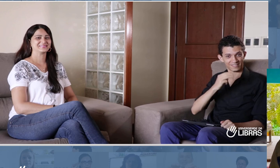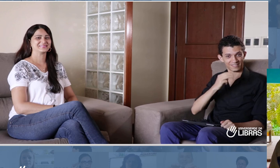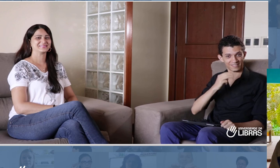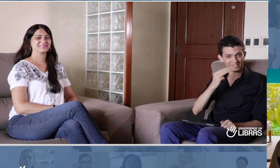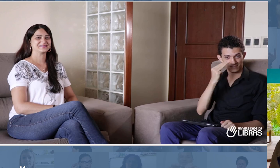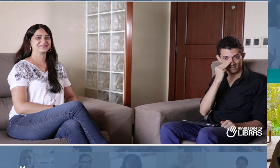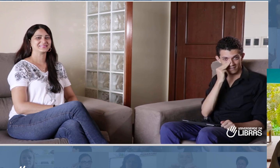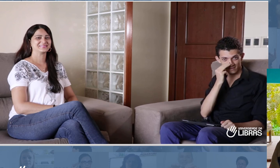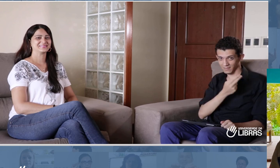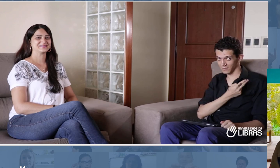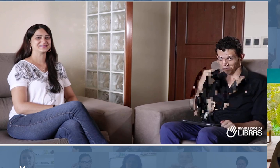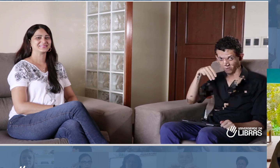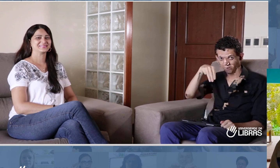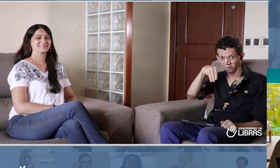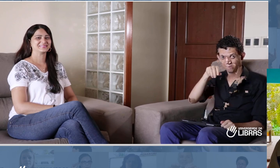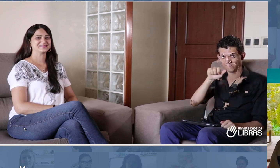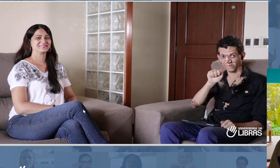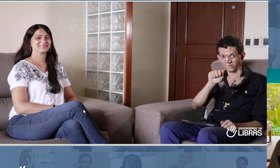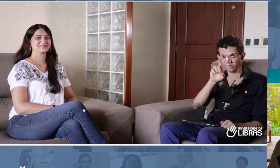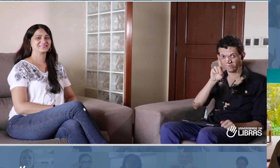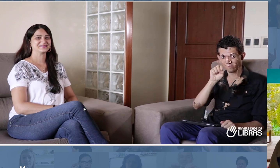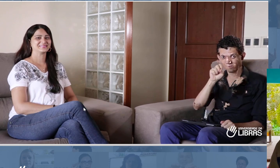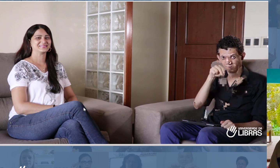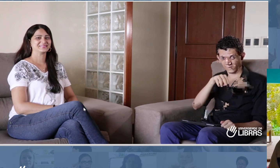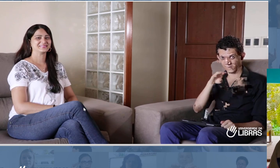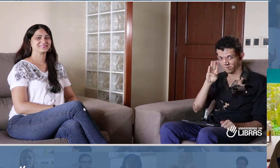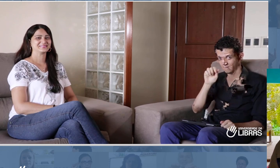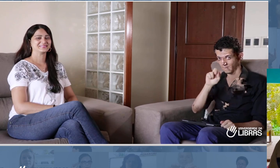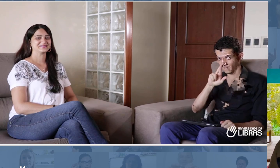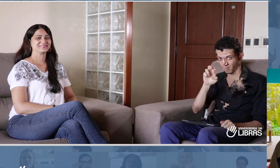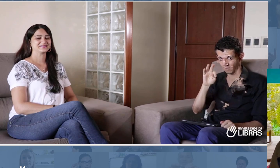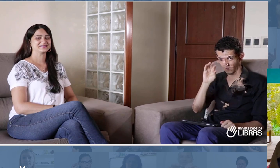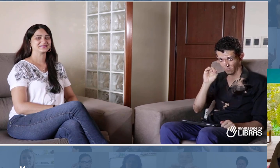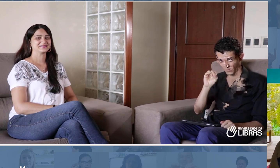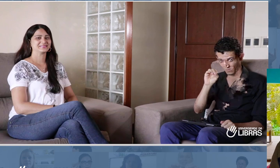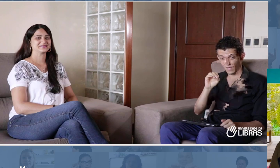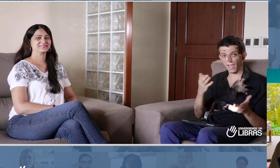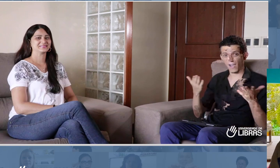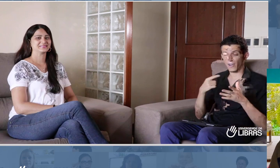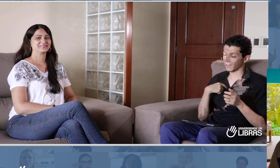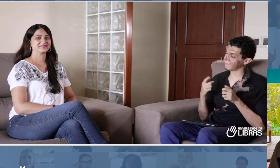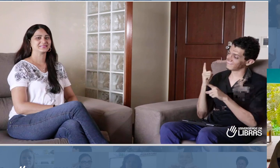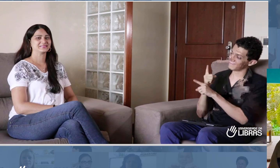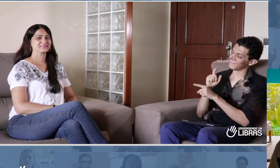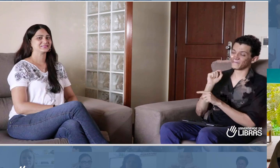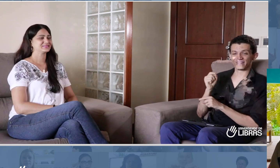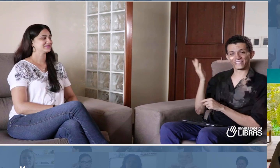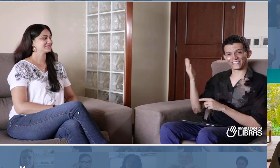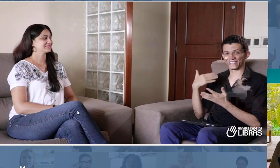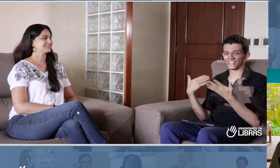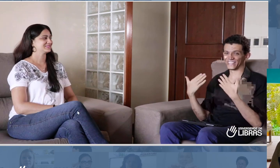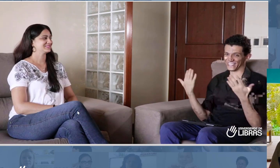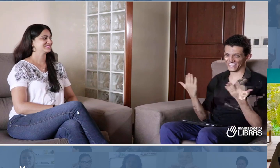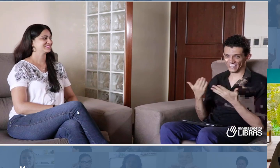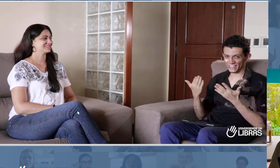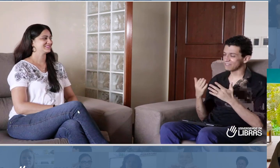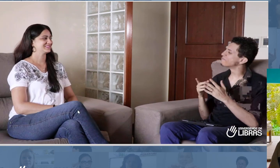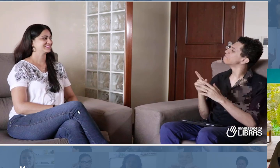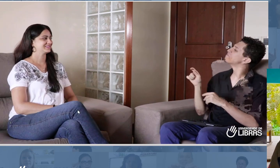esse dia aqui que eu fui fazer esse estudo de caso com a Luana, eu fiz o estudo de caso totalmente em Libras.